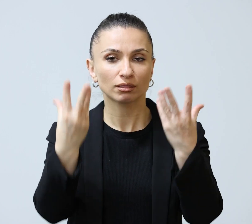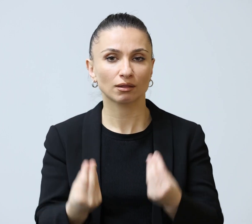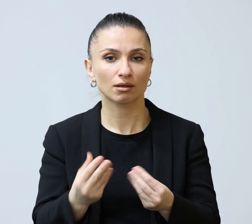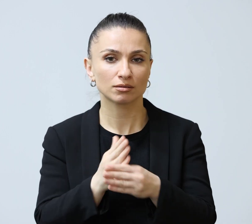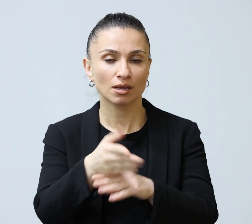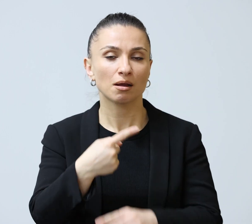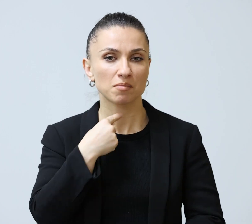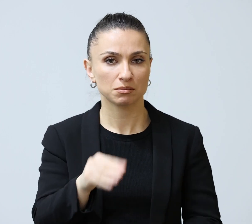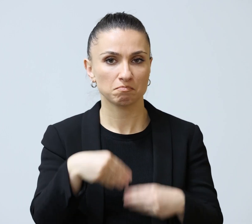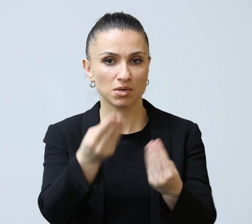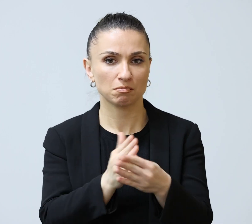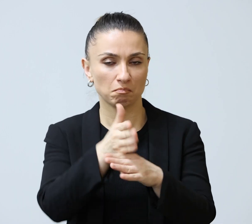գցում են լրացված քվեաթերթիկները։